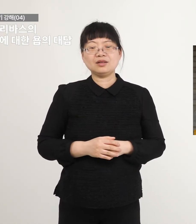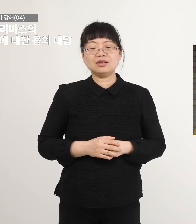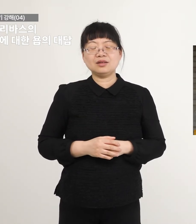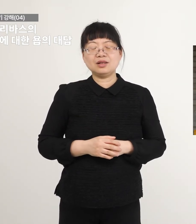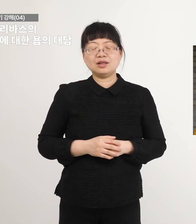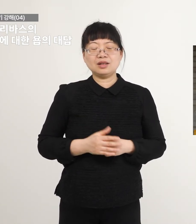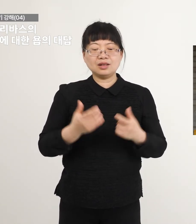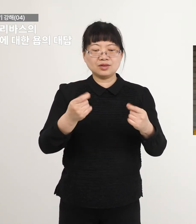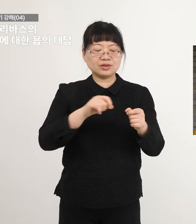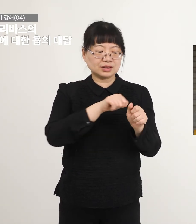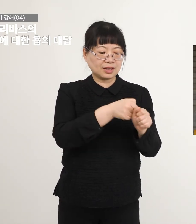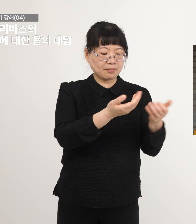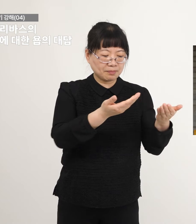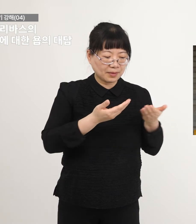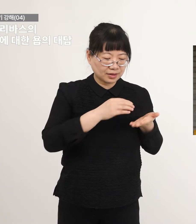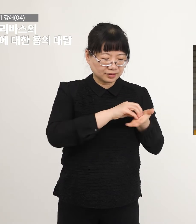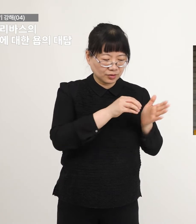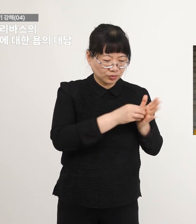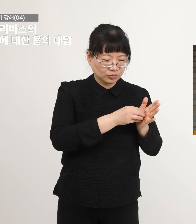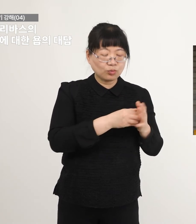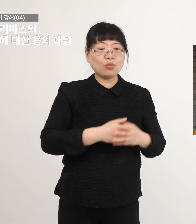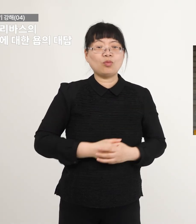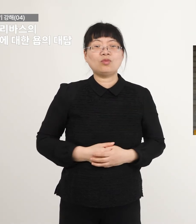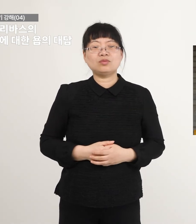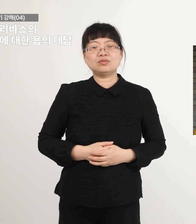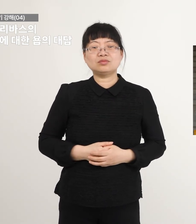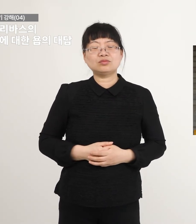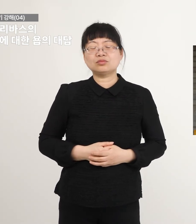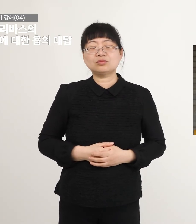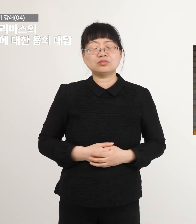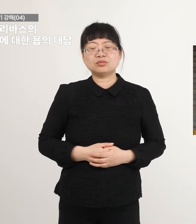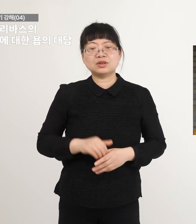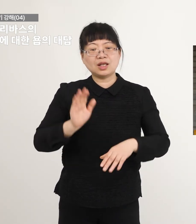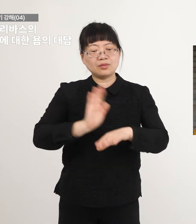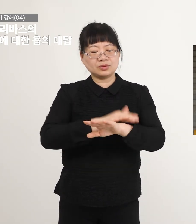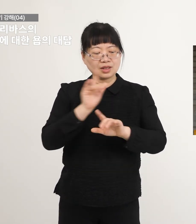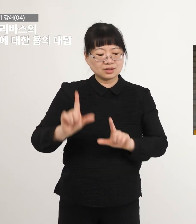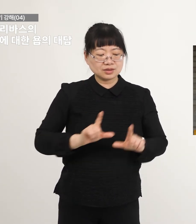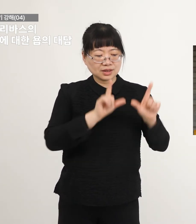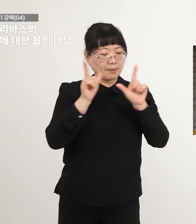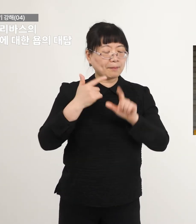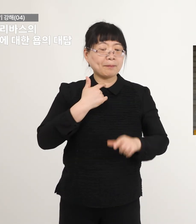받을 만큼 무슨 불손한 삶을